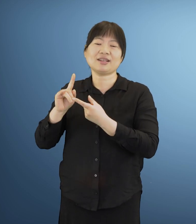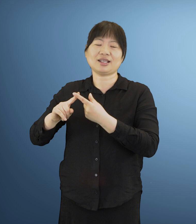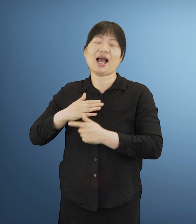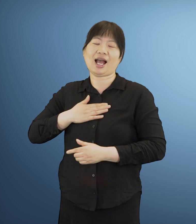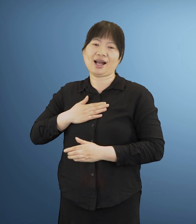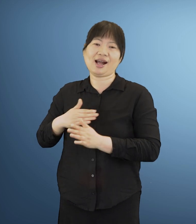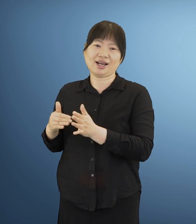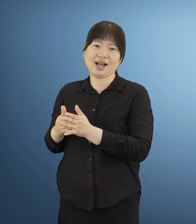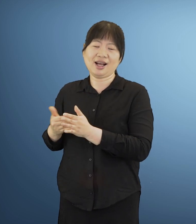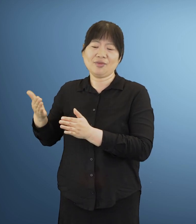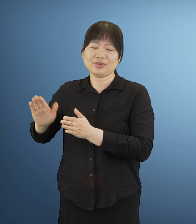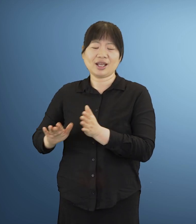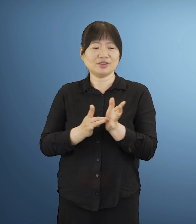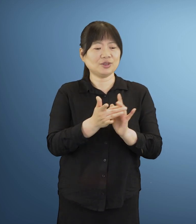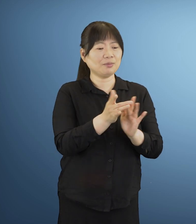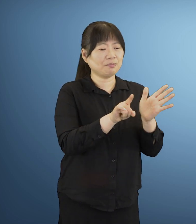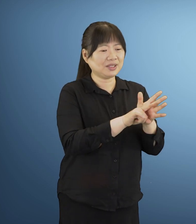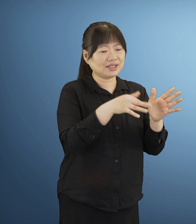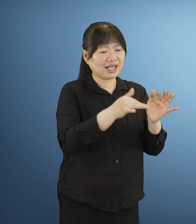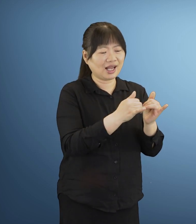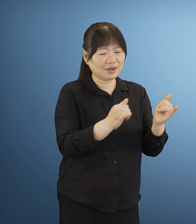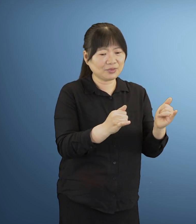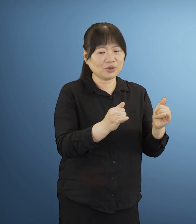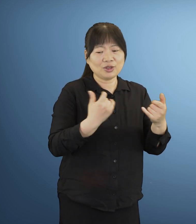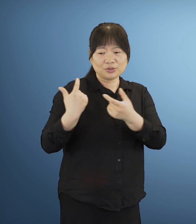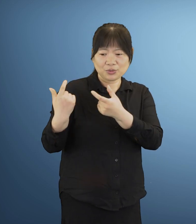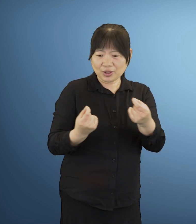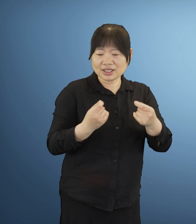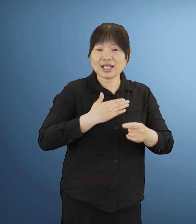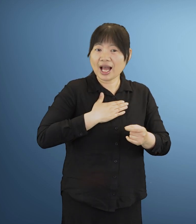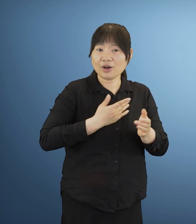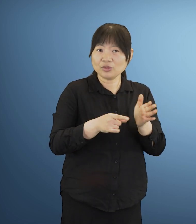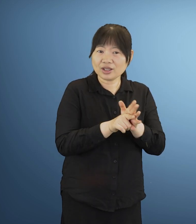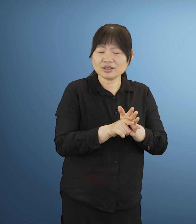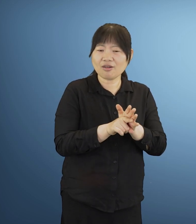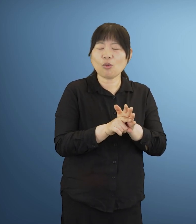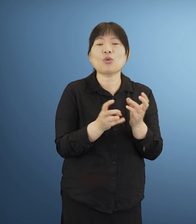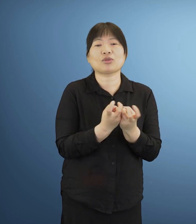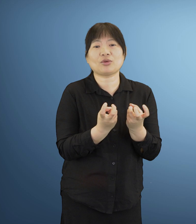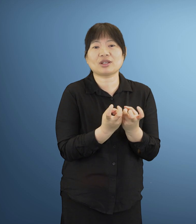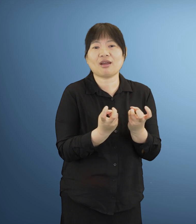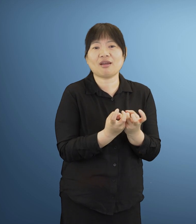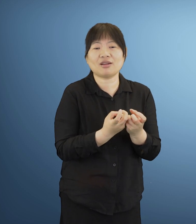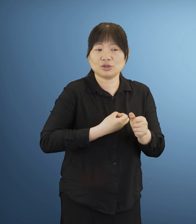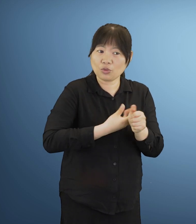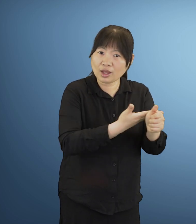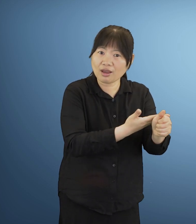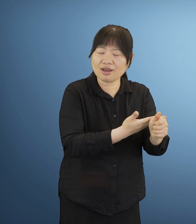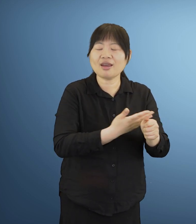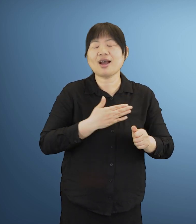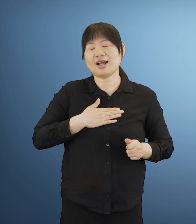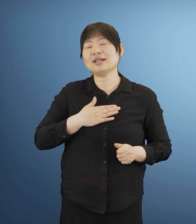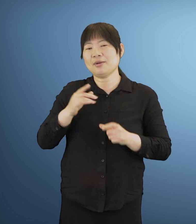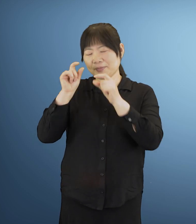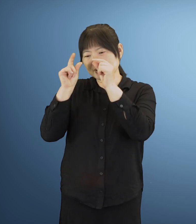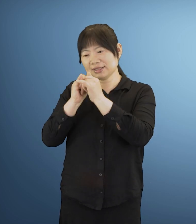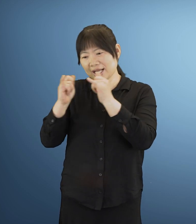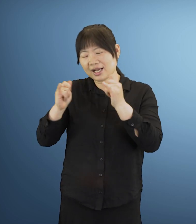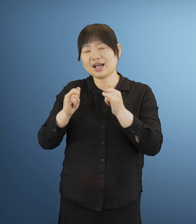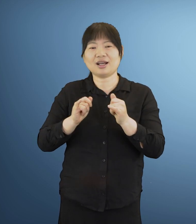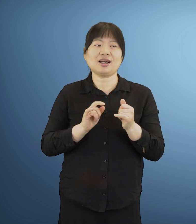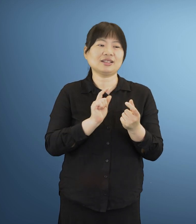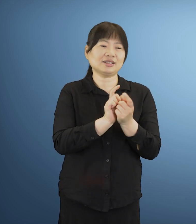이 비밀을 공유할 수 있으려면 깨달은 자가 어떻게 해야 공유가 될까요? 가서 전해야 돼요.